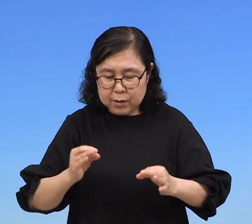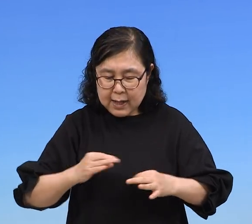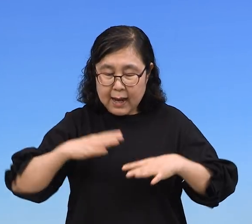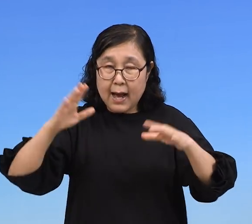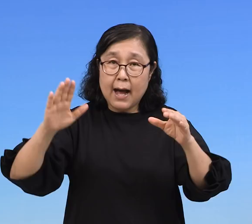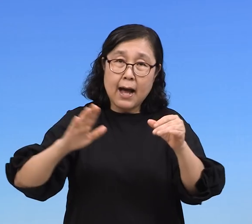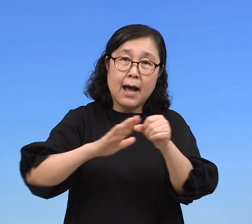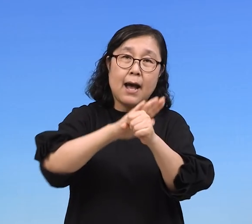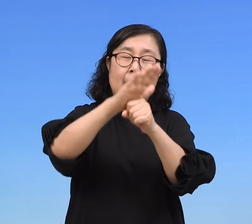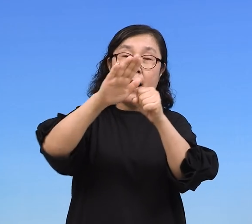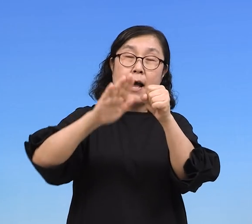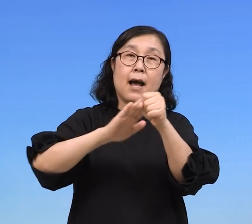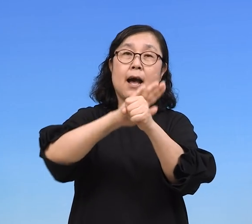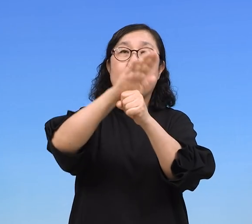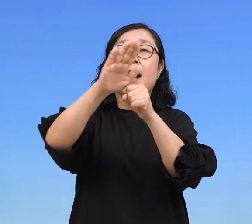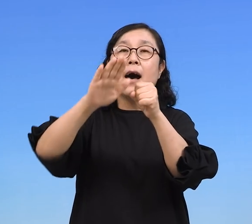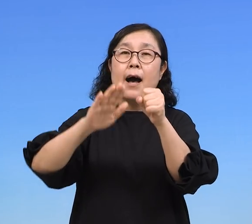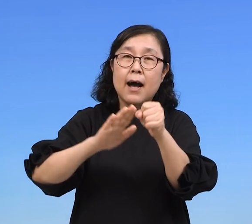놀라운 사랑